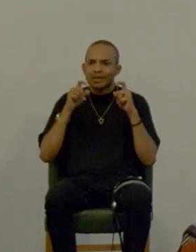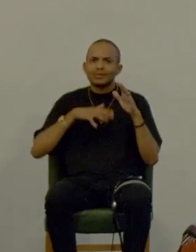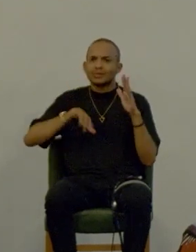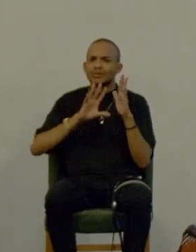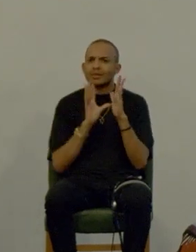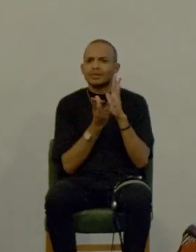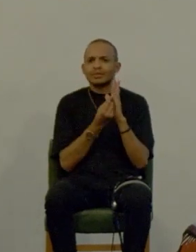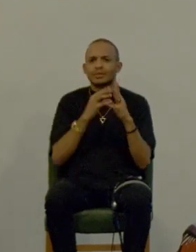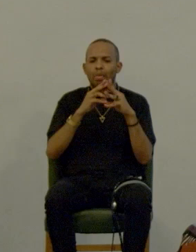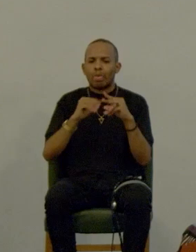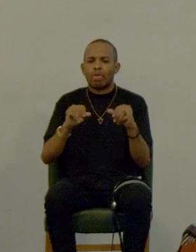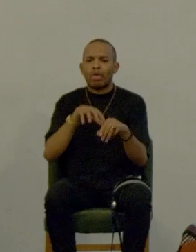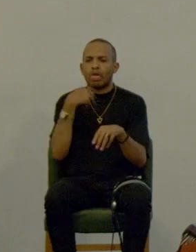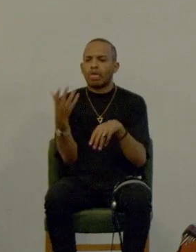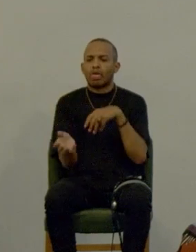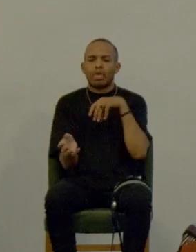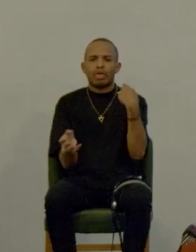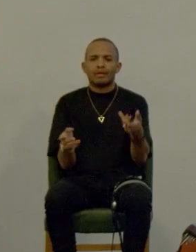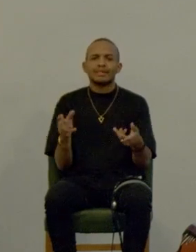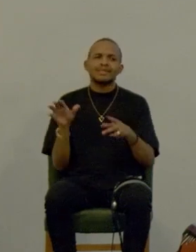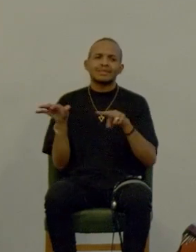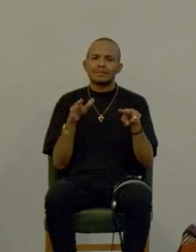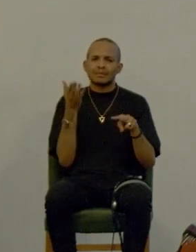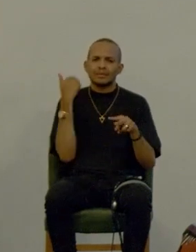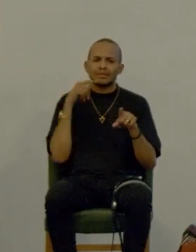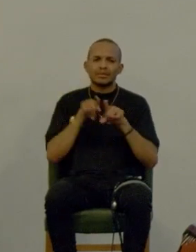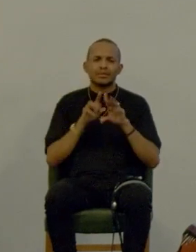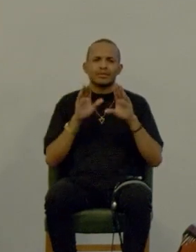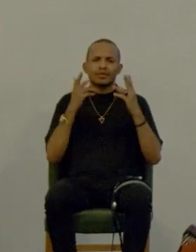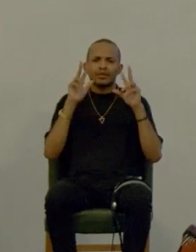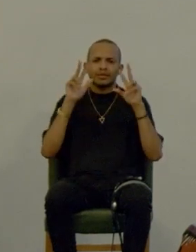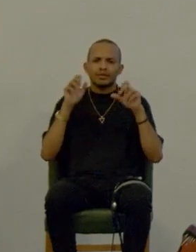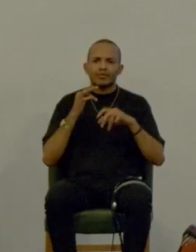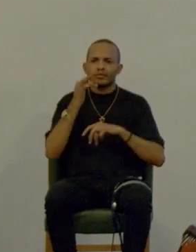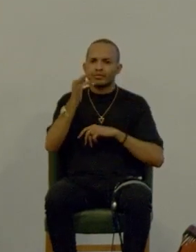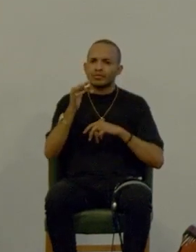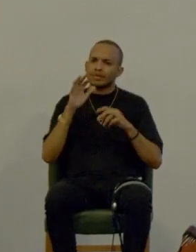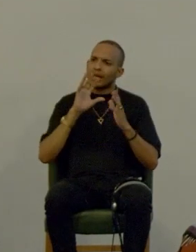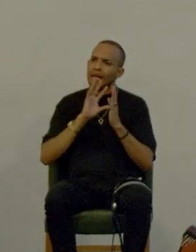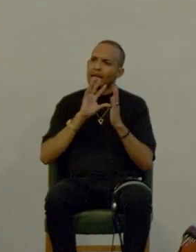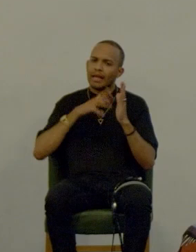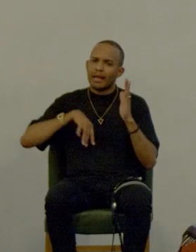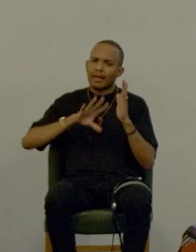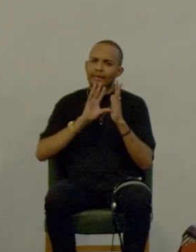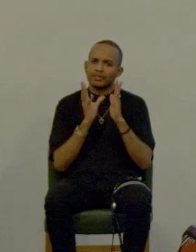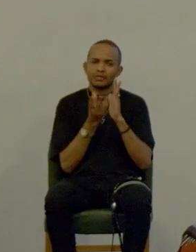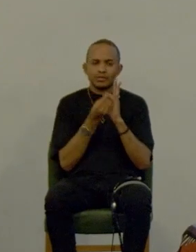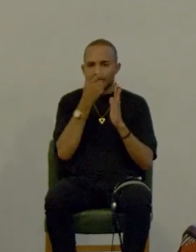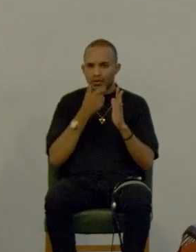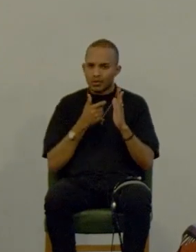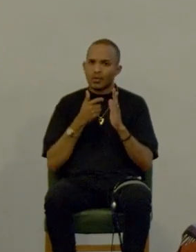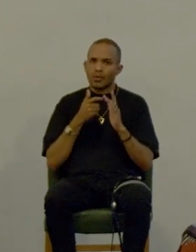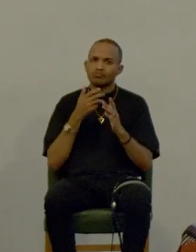com a destruição da Amazônia. Eu participei algumas semanas atrás de um evento sobre o futuro da Amazônia. E eu sou arqueólogo,